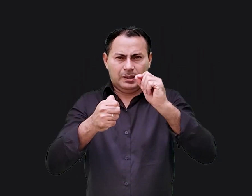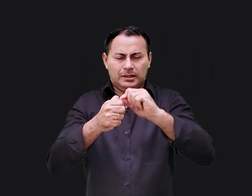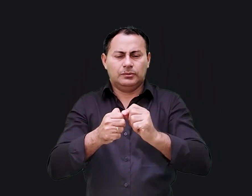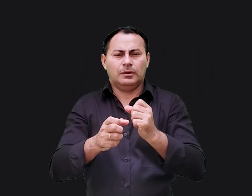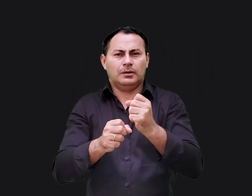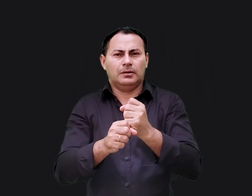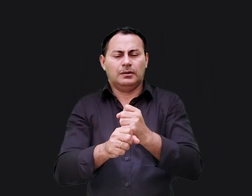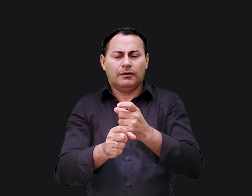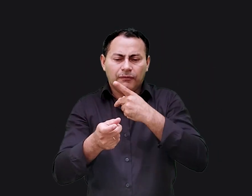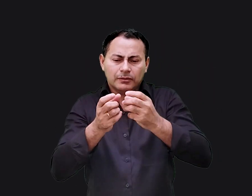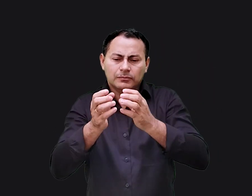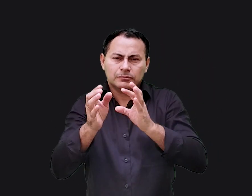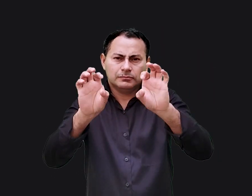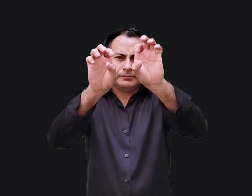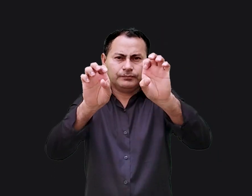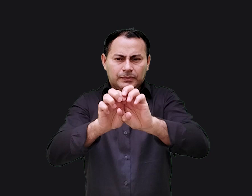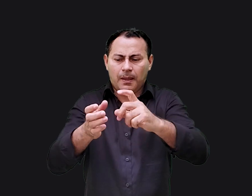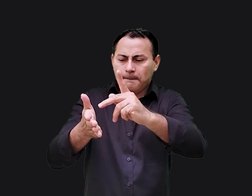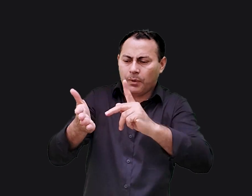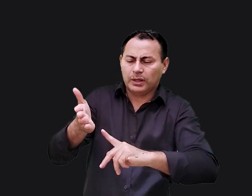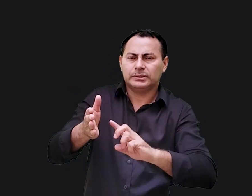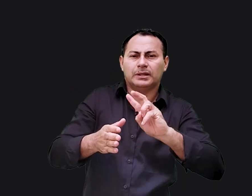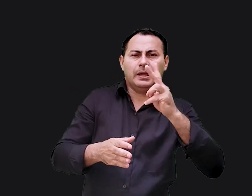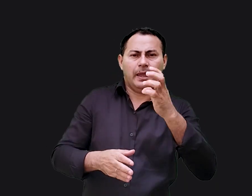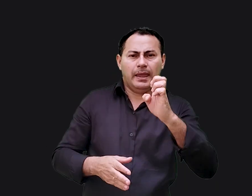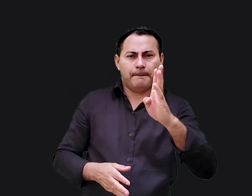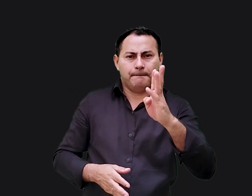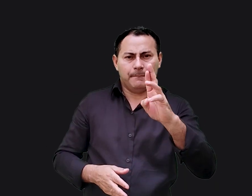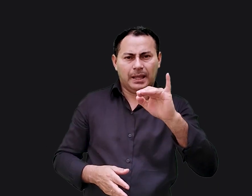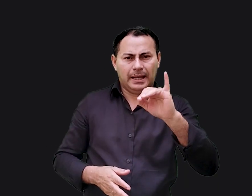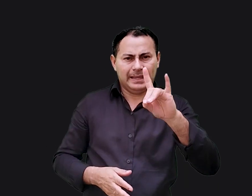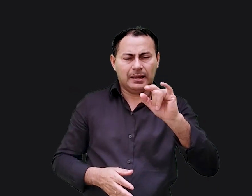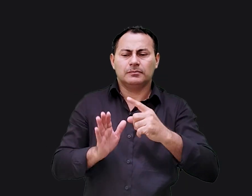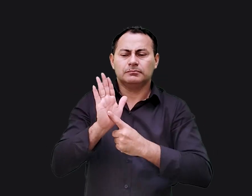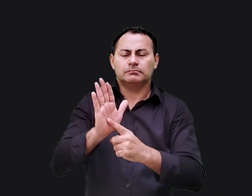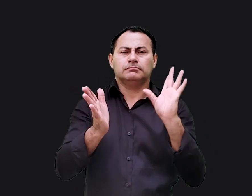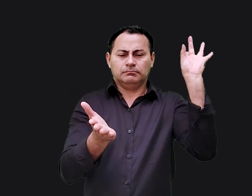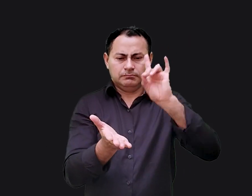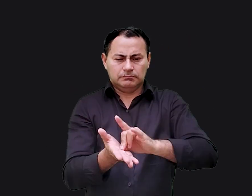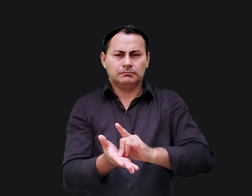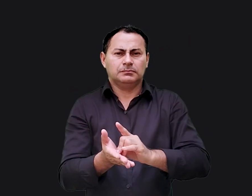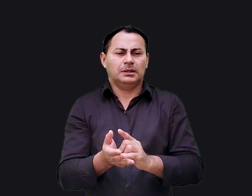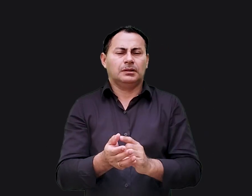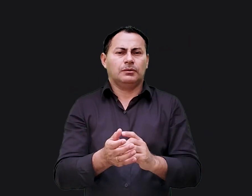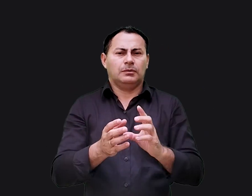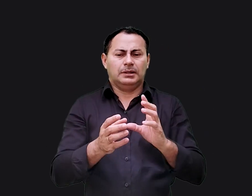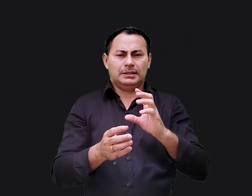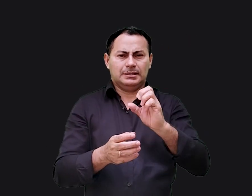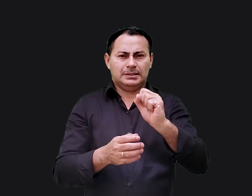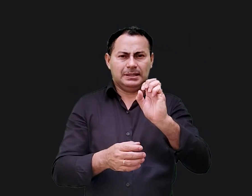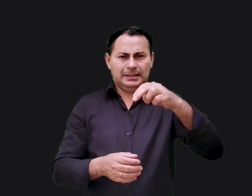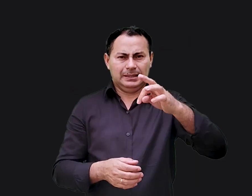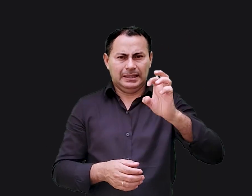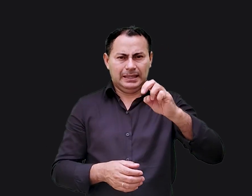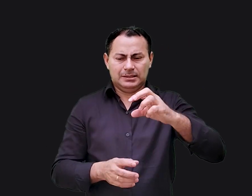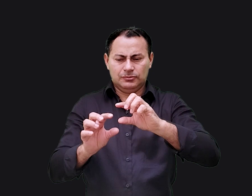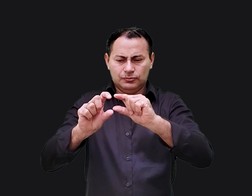foi feito usando-se uma estrutura poética hebraica que afirma uma verdade positiva com uma sentença